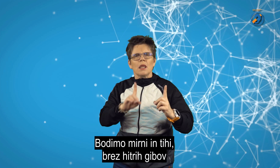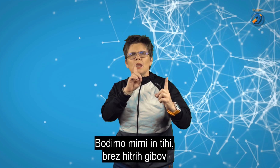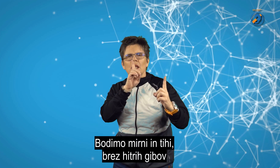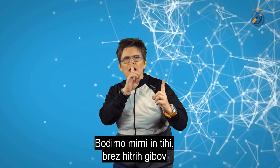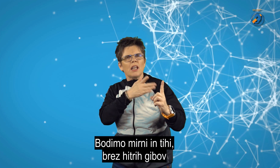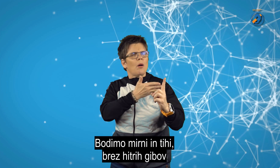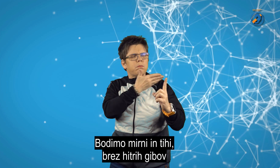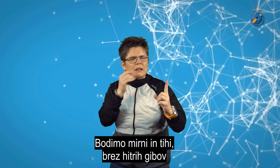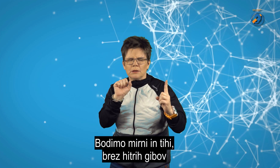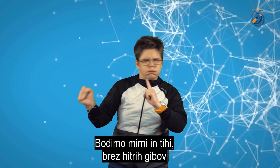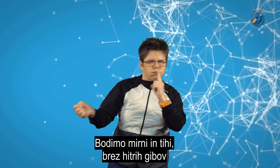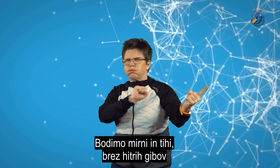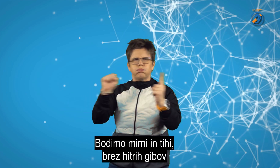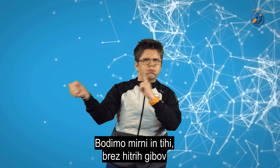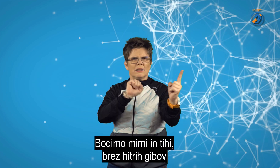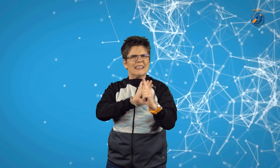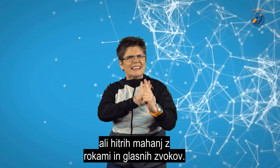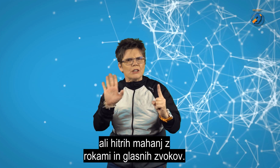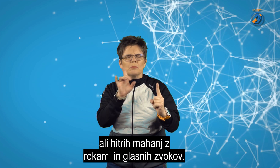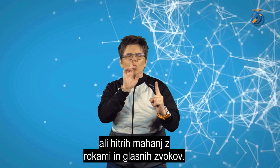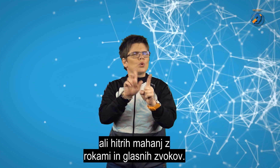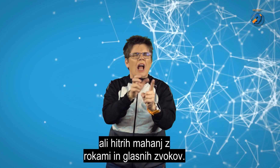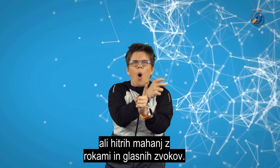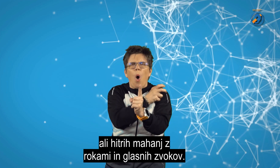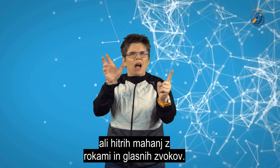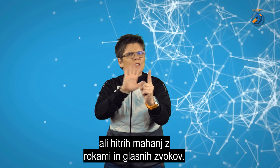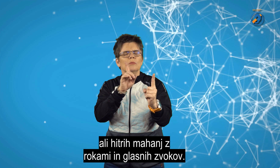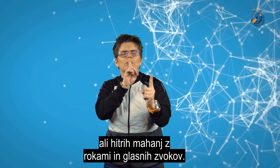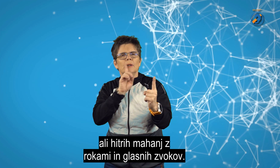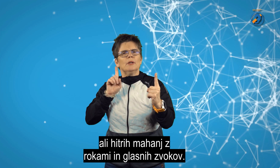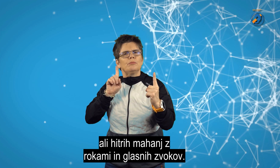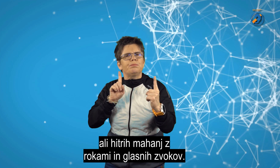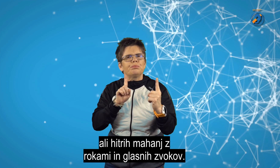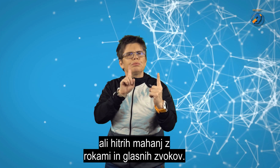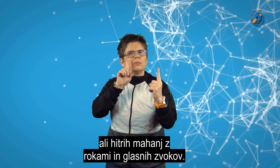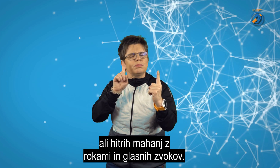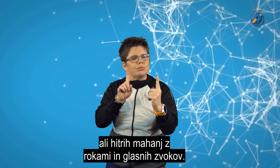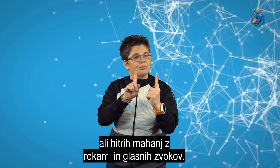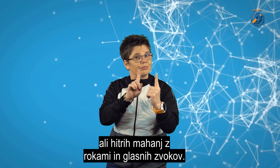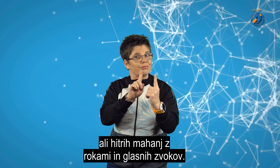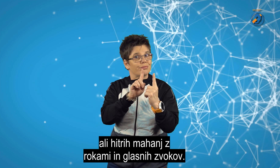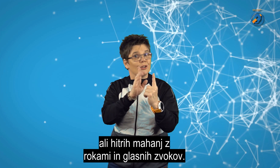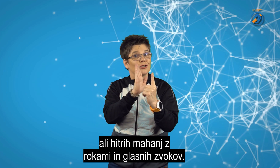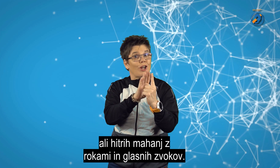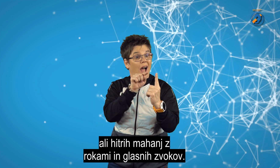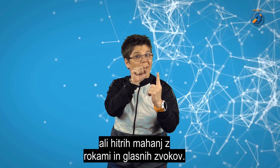Bodimo mirni in tihi, brez hitrih gibov ali hitrih mahanj z rokami in glasnih zvokov.